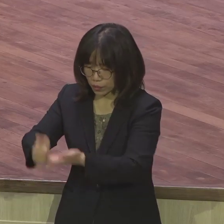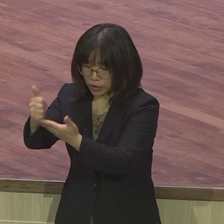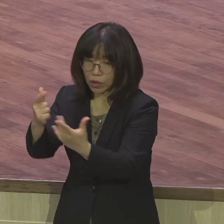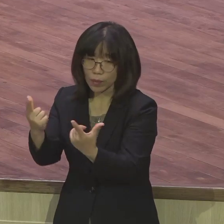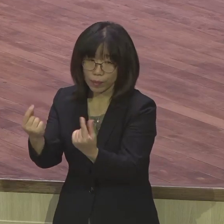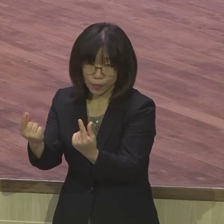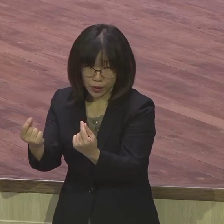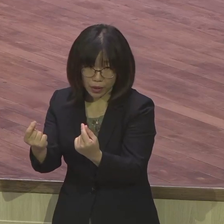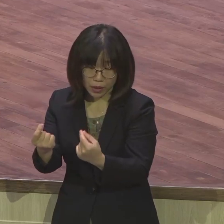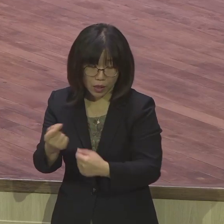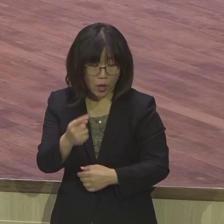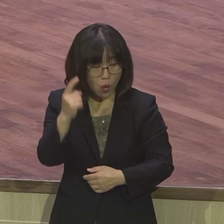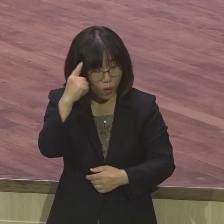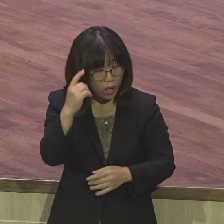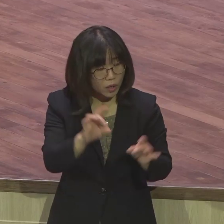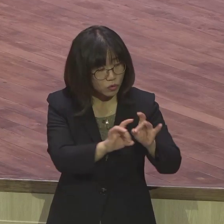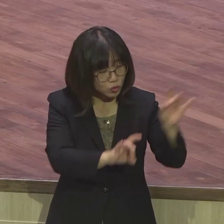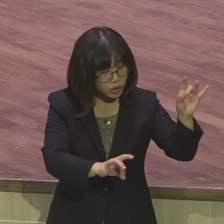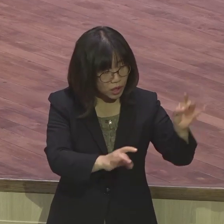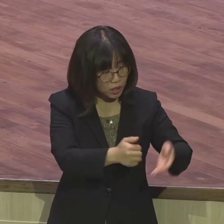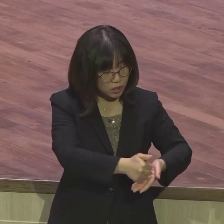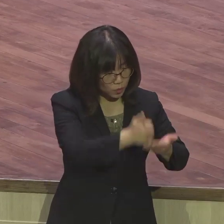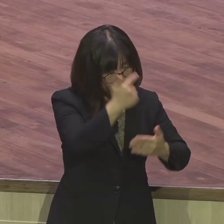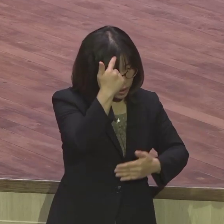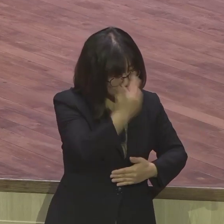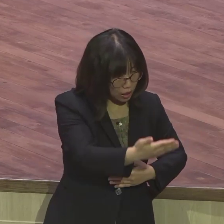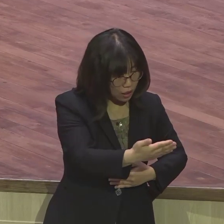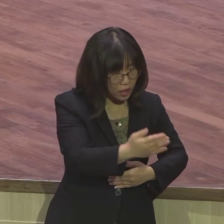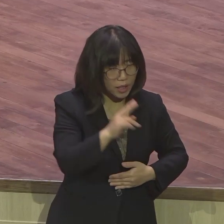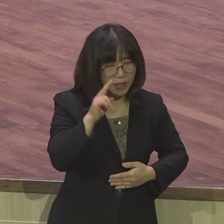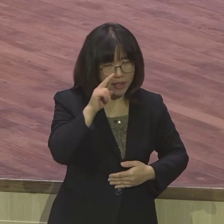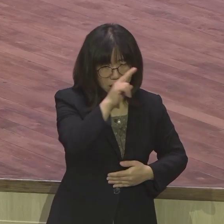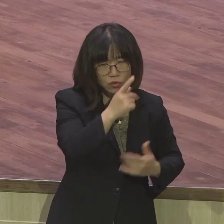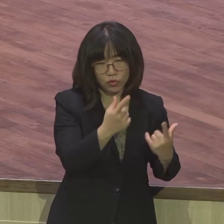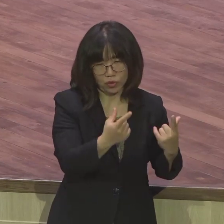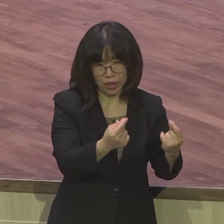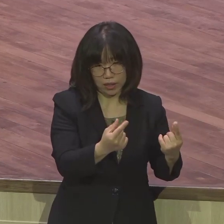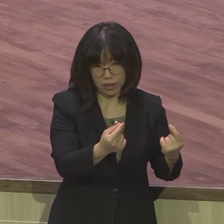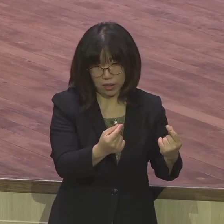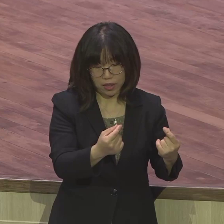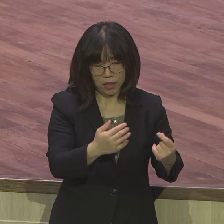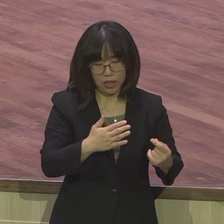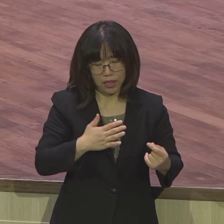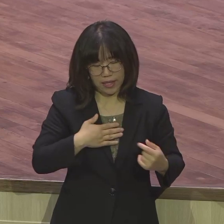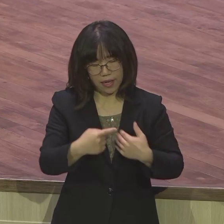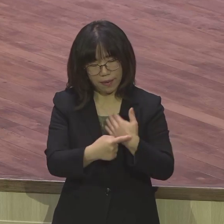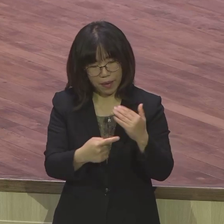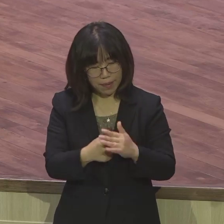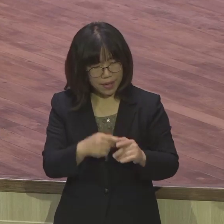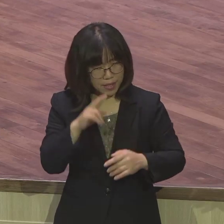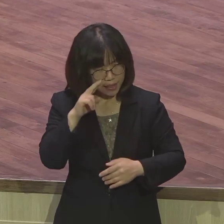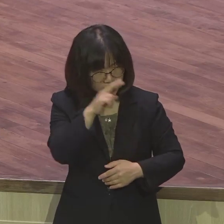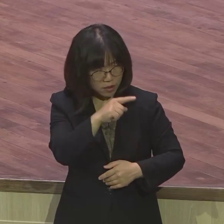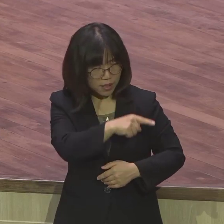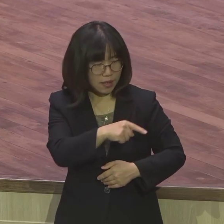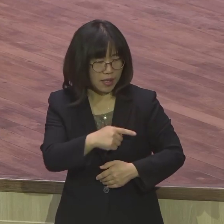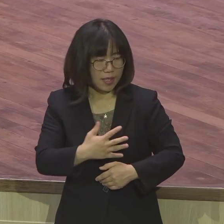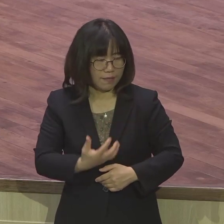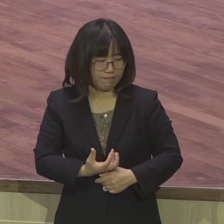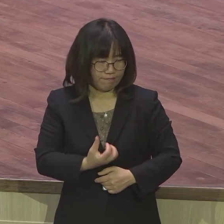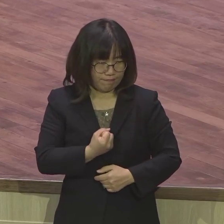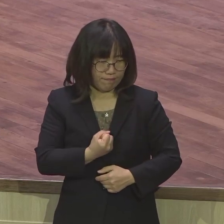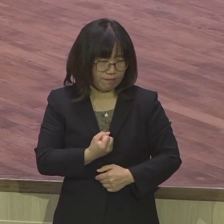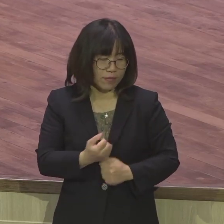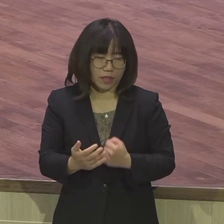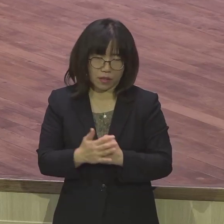자에게 질투하신다 그랬잖아요. 질투. 그때 쓰는 단어가 열심히 특심이란 말은 뭐냐면 언약적인 한이 있다는 거죠.